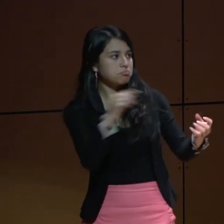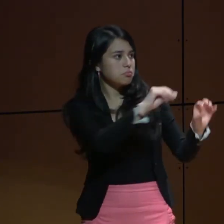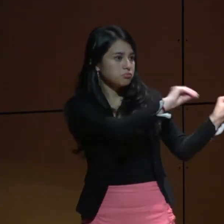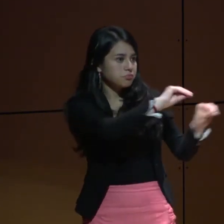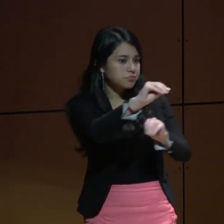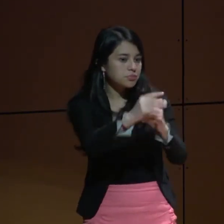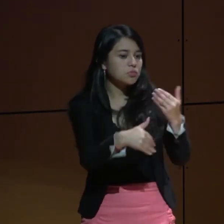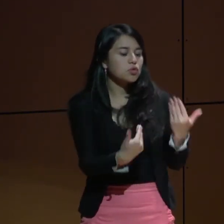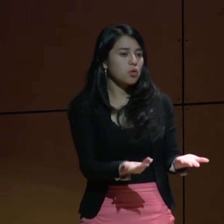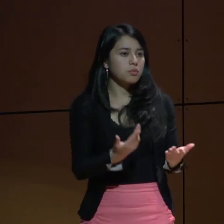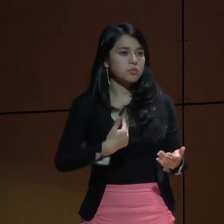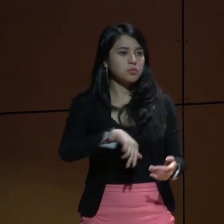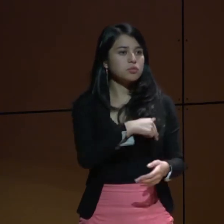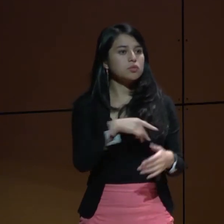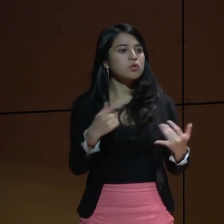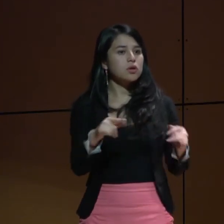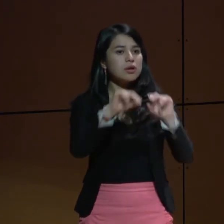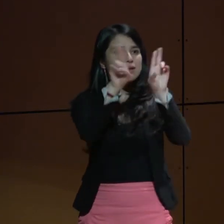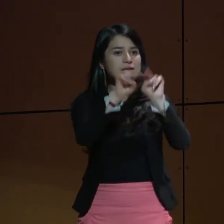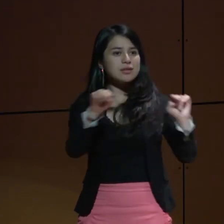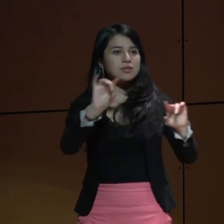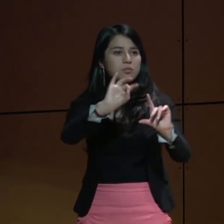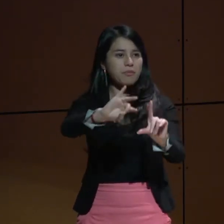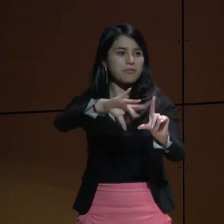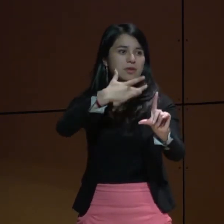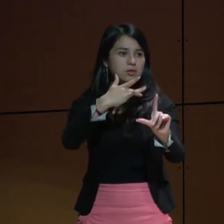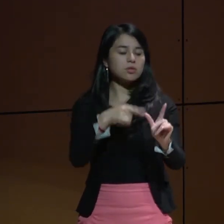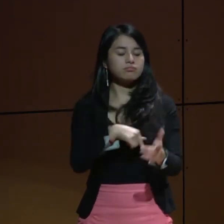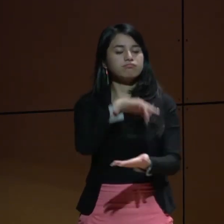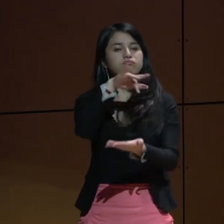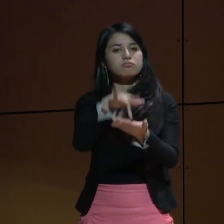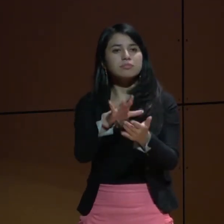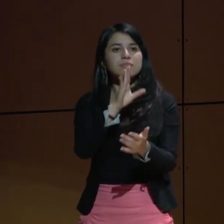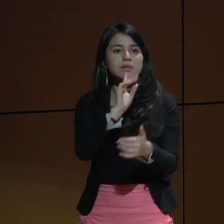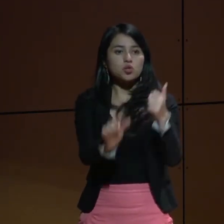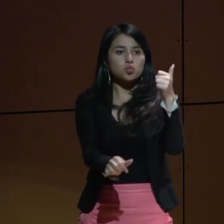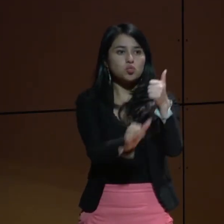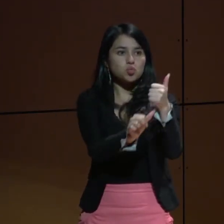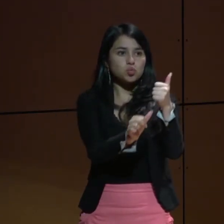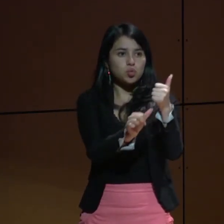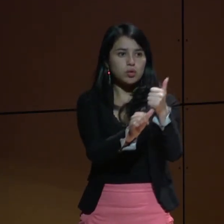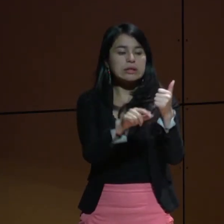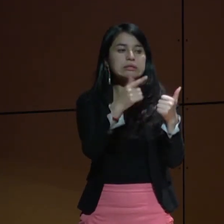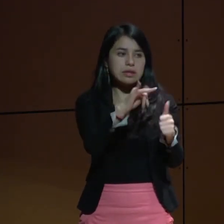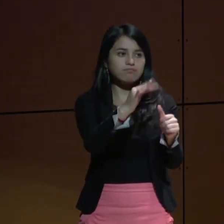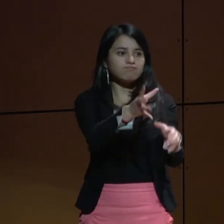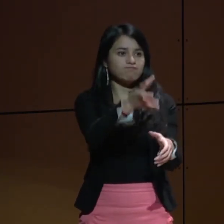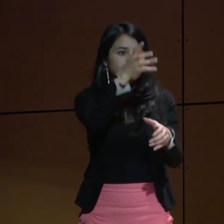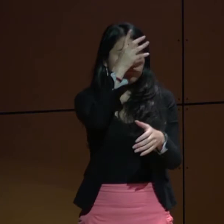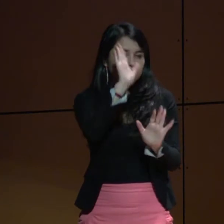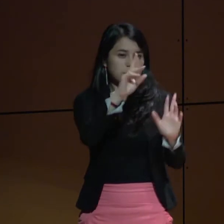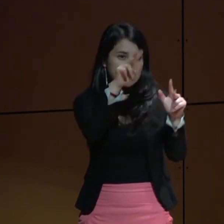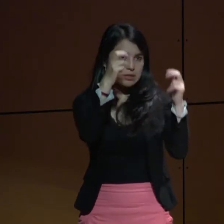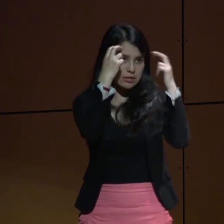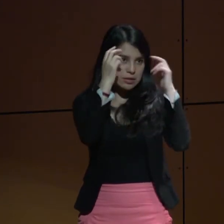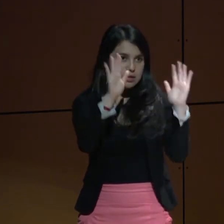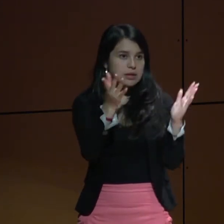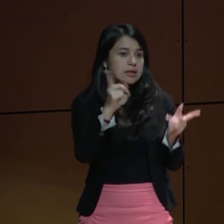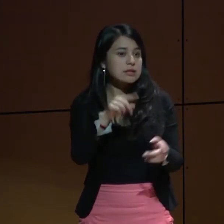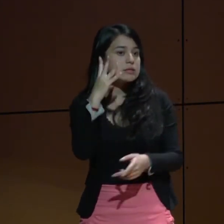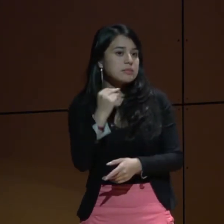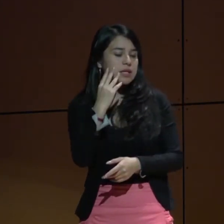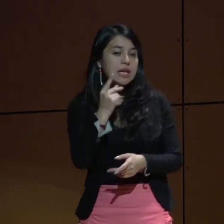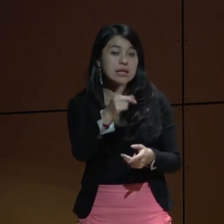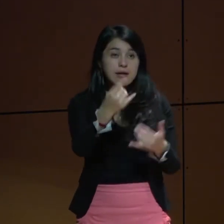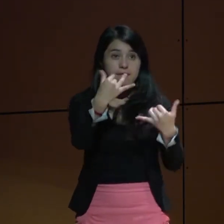A través de nuestra plataforma digital, los tutores, con su conocimiento y experiencia,